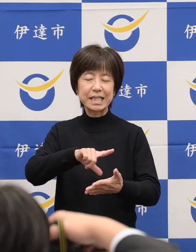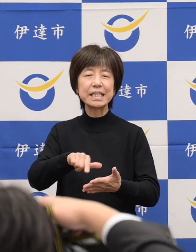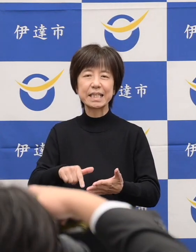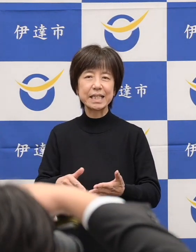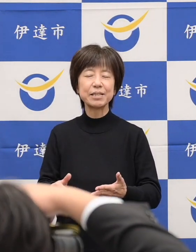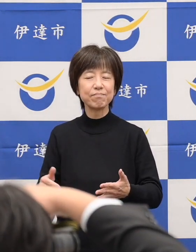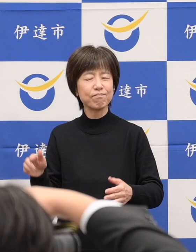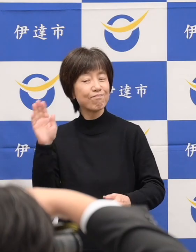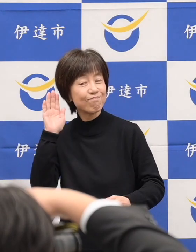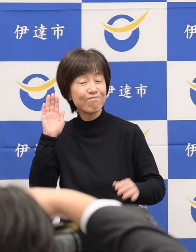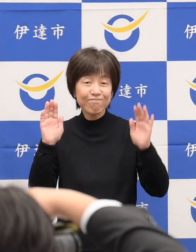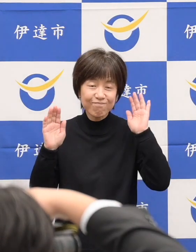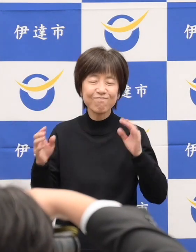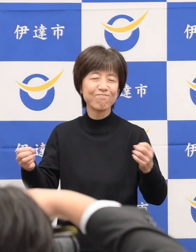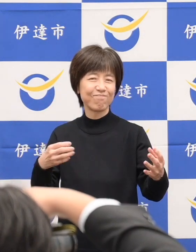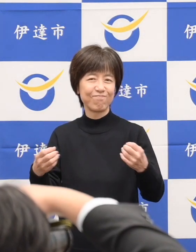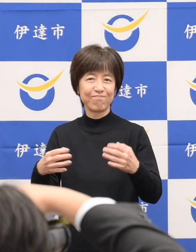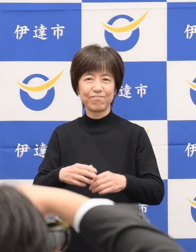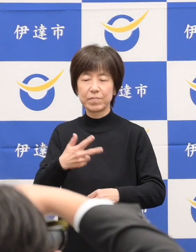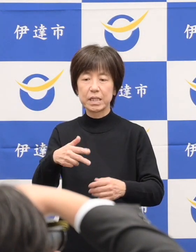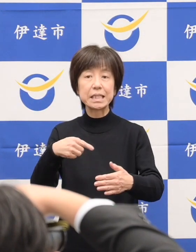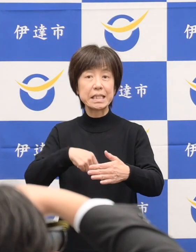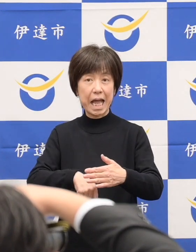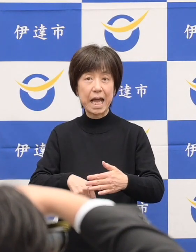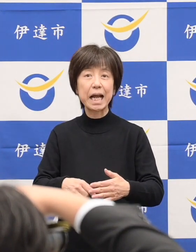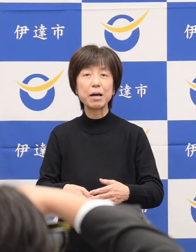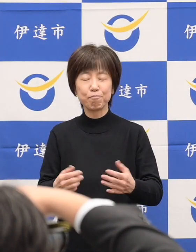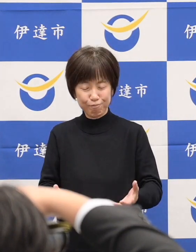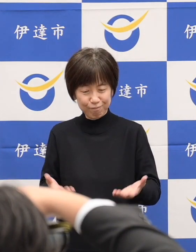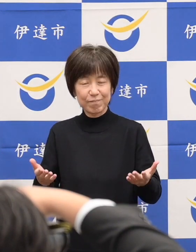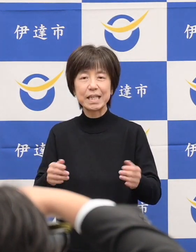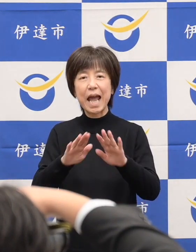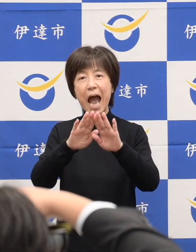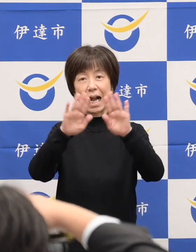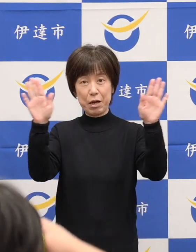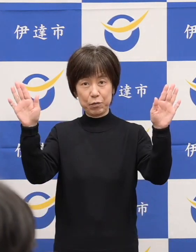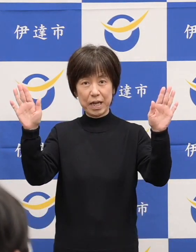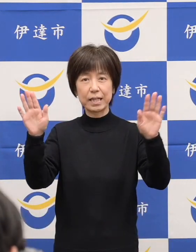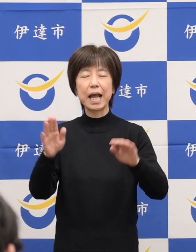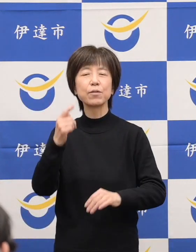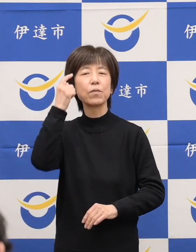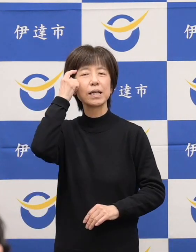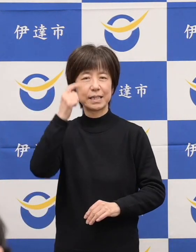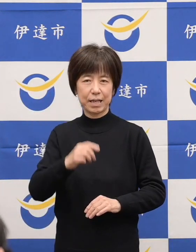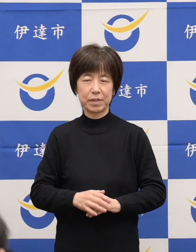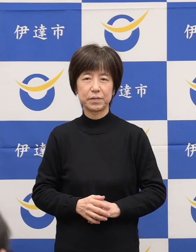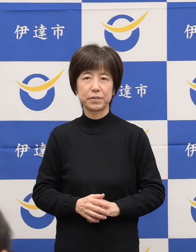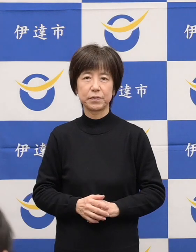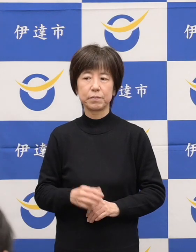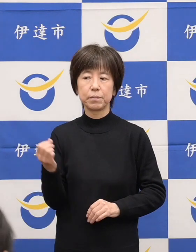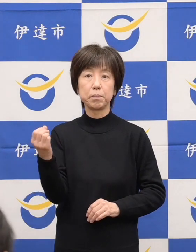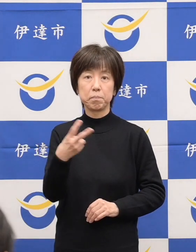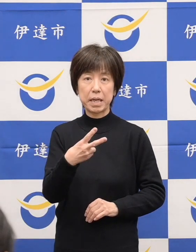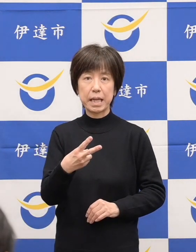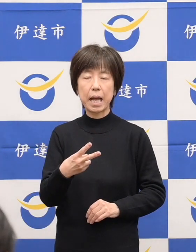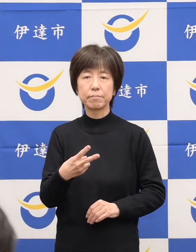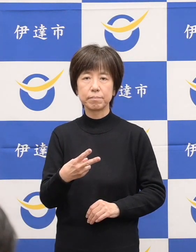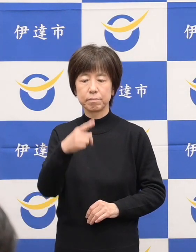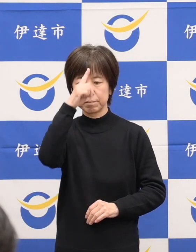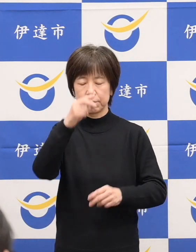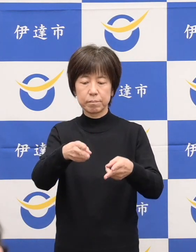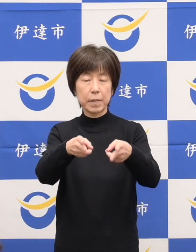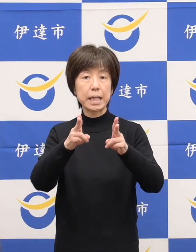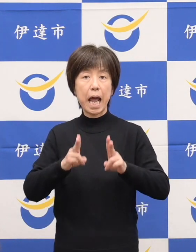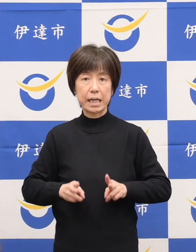きて、市内が一気に明るさを増したと感じております。また立橋